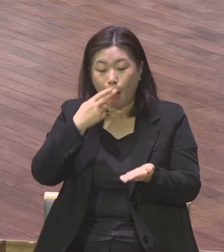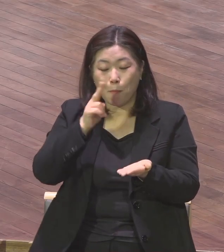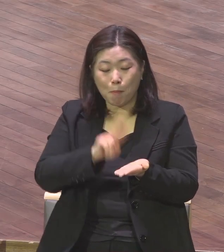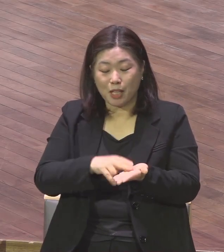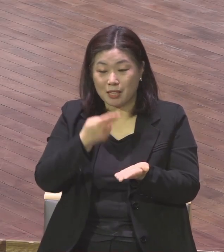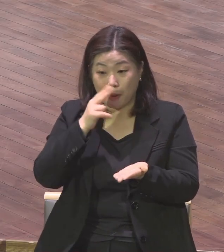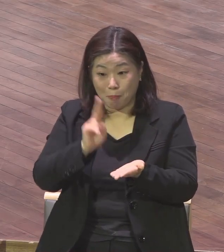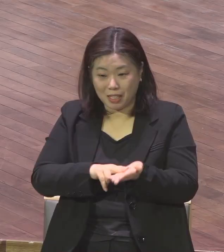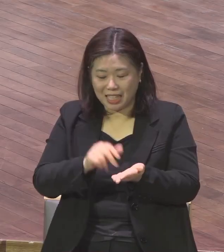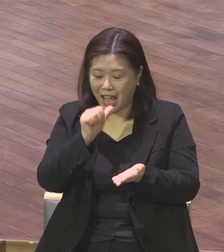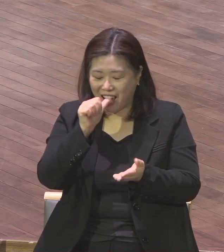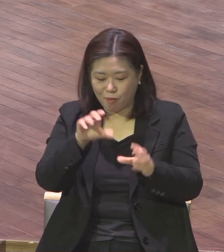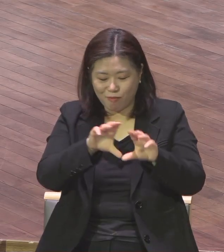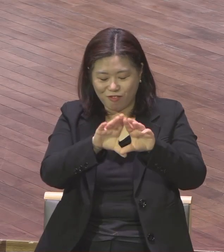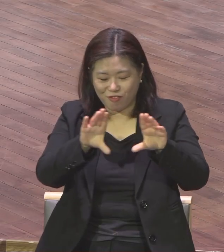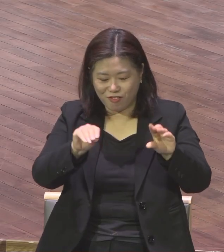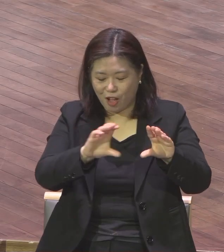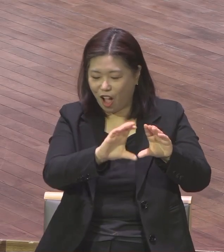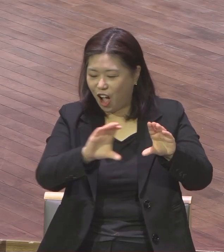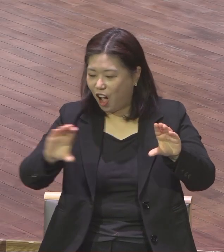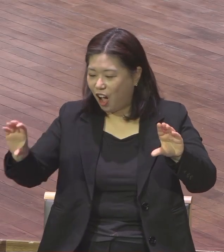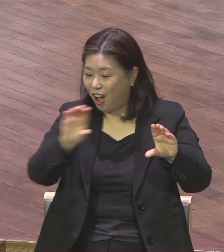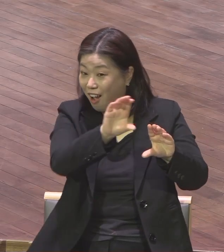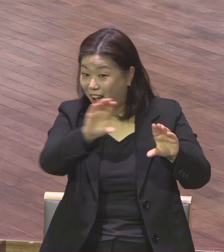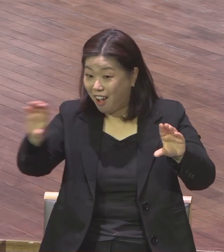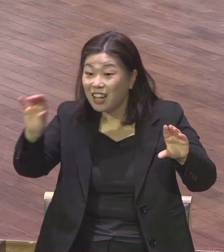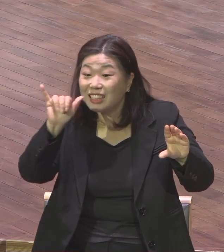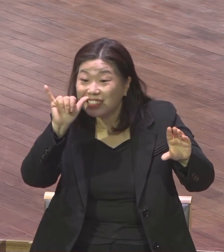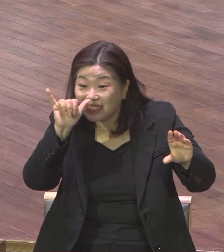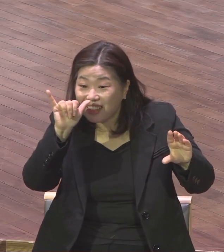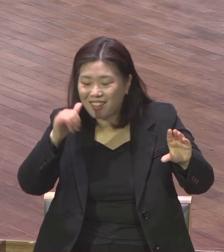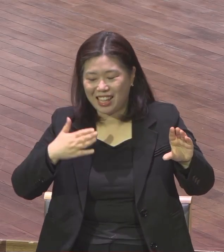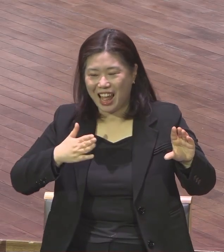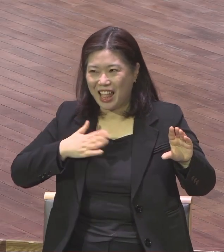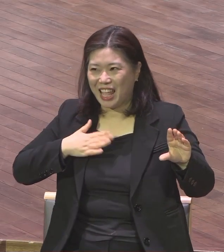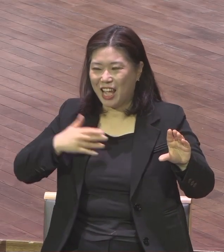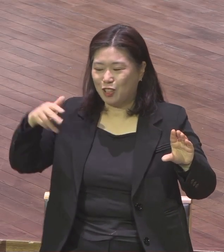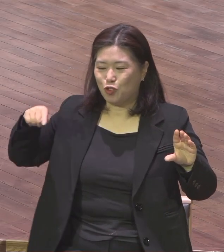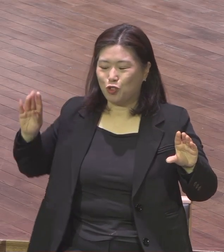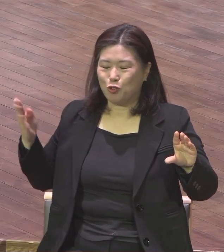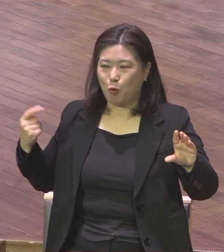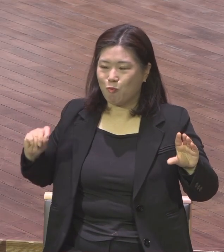우리의 주보가 얼마나 은혜롭습니까? 그의 간정과 그 많은 현장들이 있잖아요.